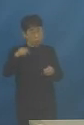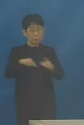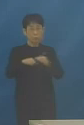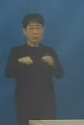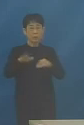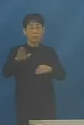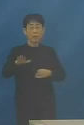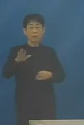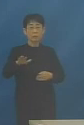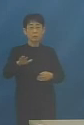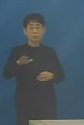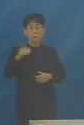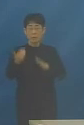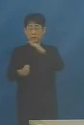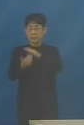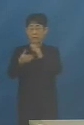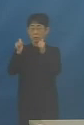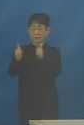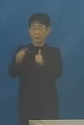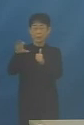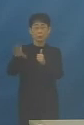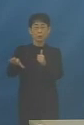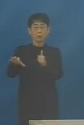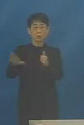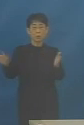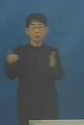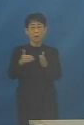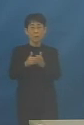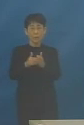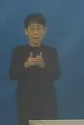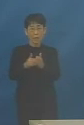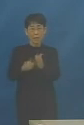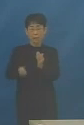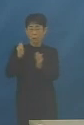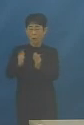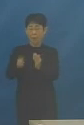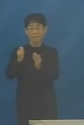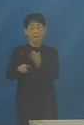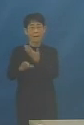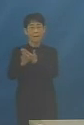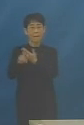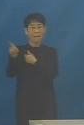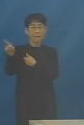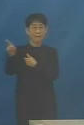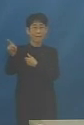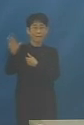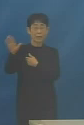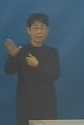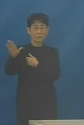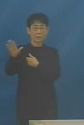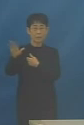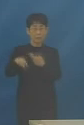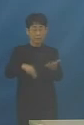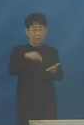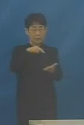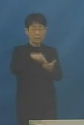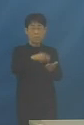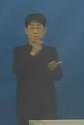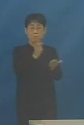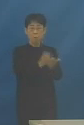これはあの最高裁のこれまでの判例積み重なってますけどもいわゆる立法裁量として